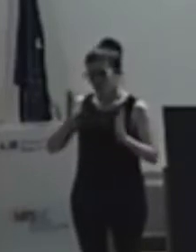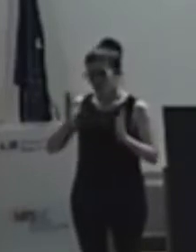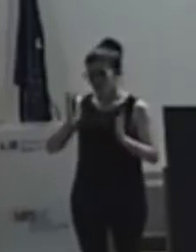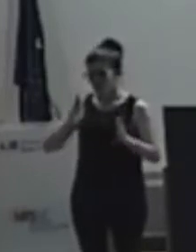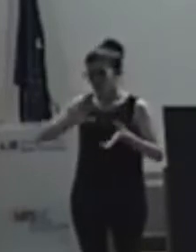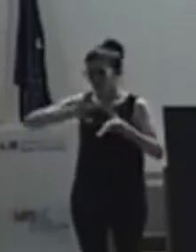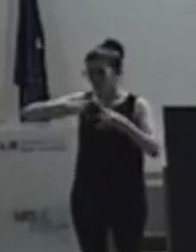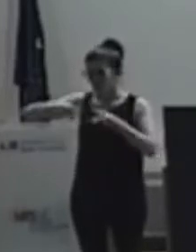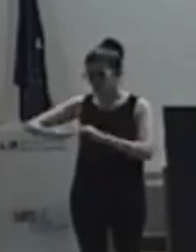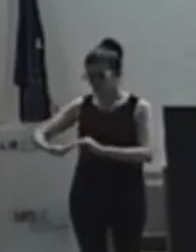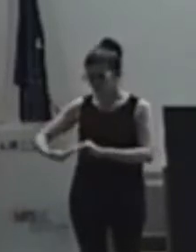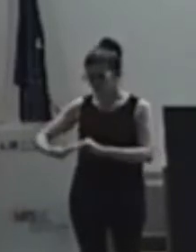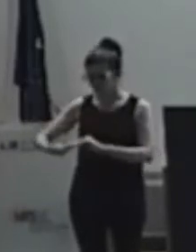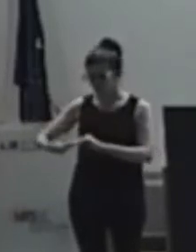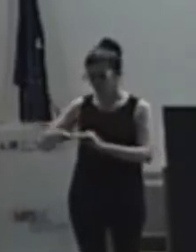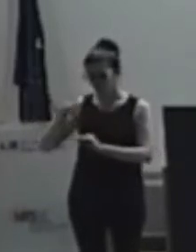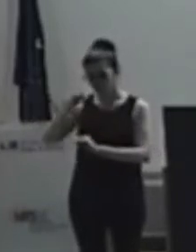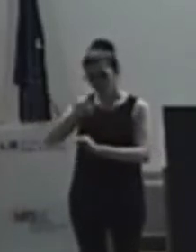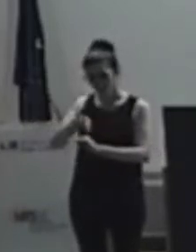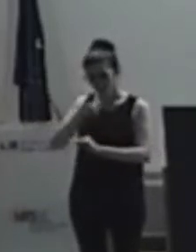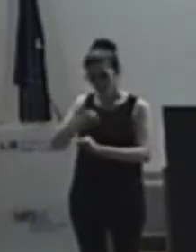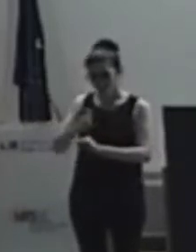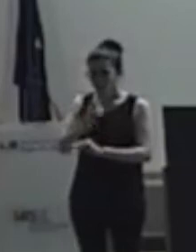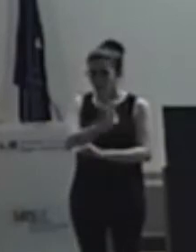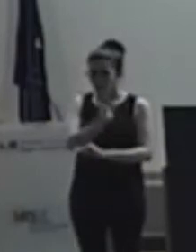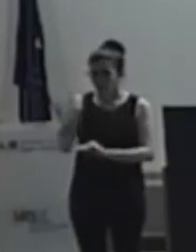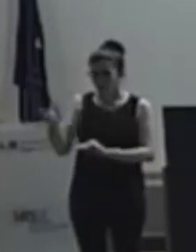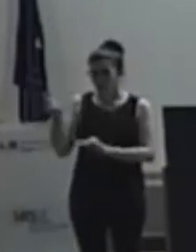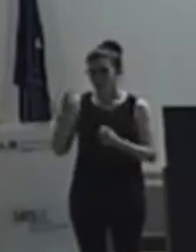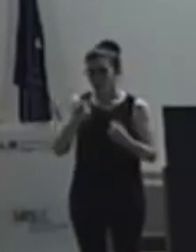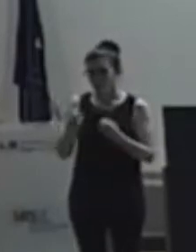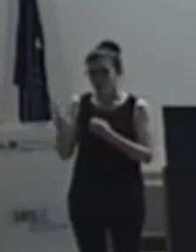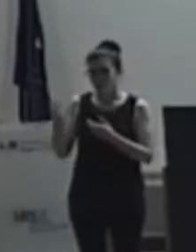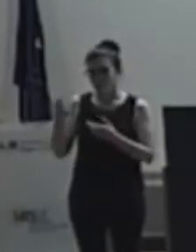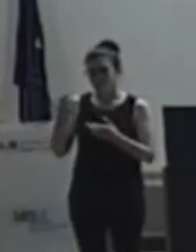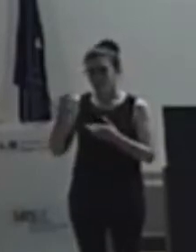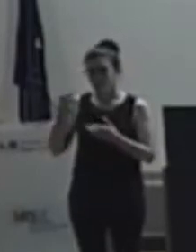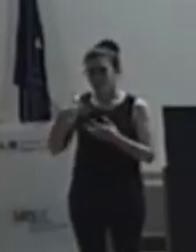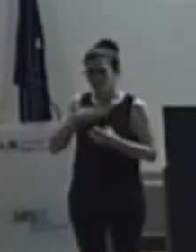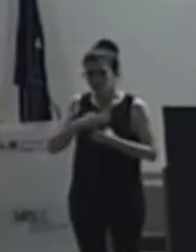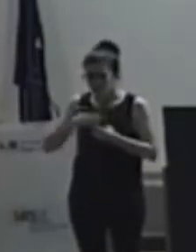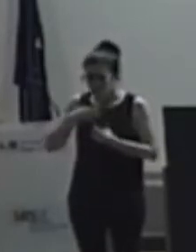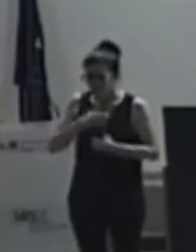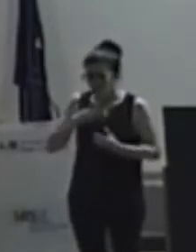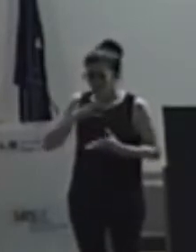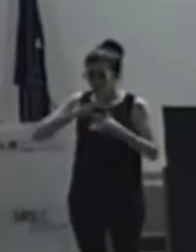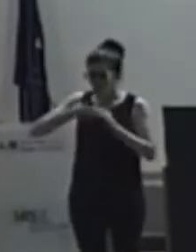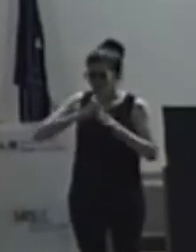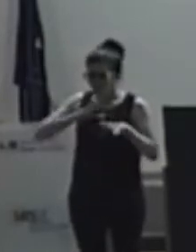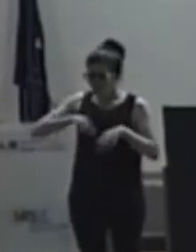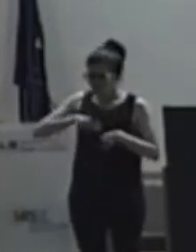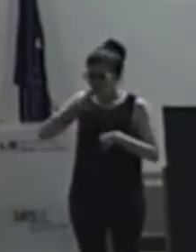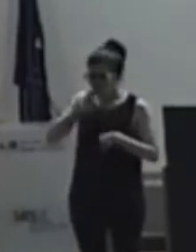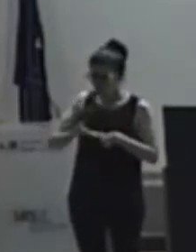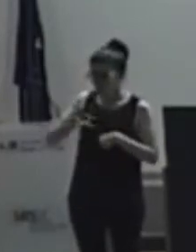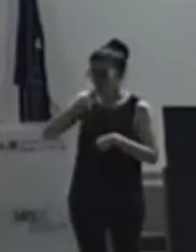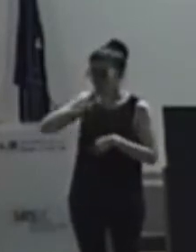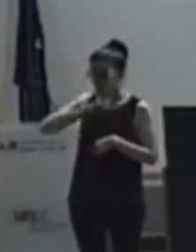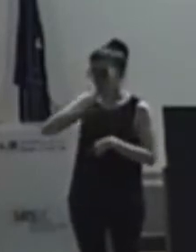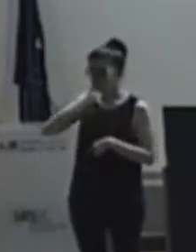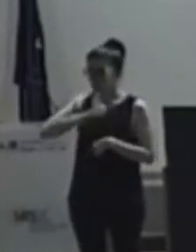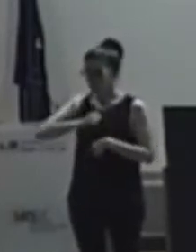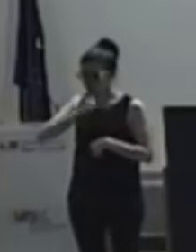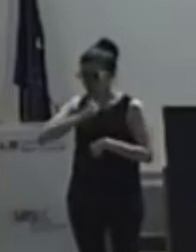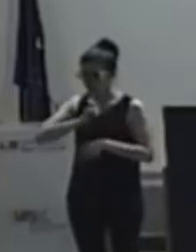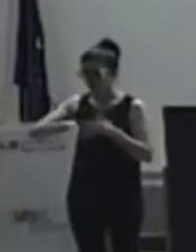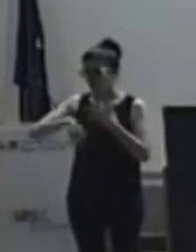decíamos y ahí uno, bueno, pues requiere cierta tolerancia a la frustración, paciencia, hasta que todo se pone en marcha.